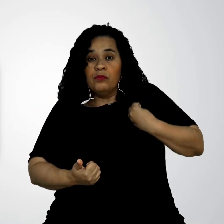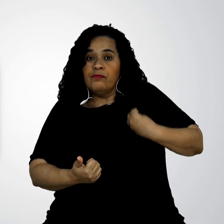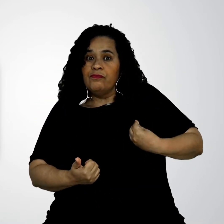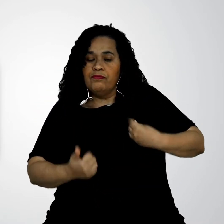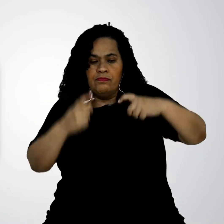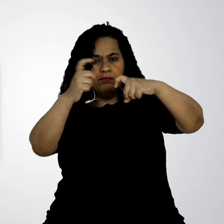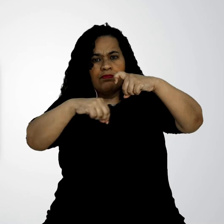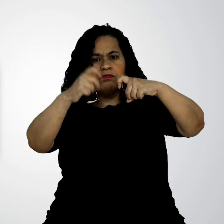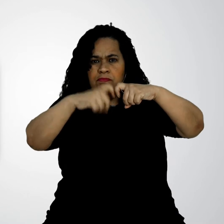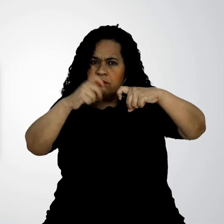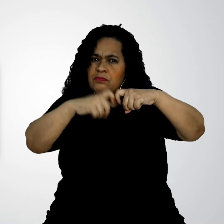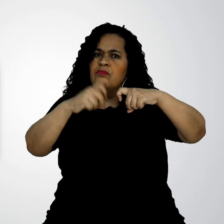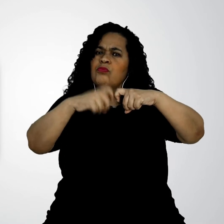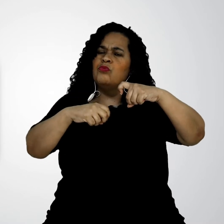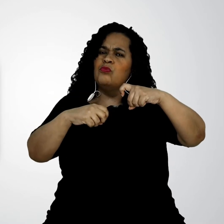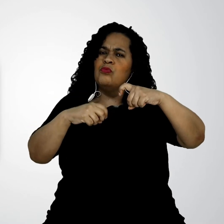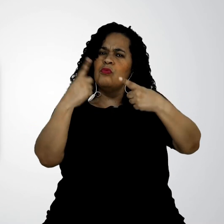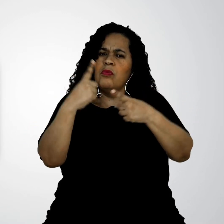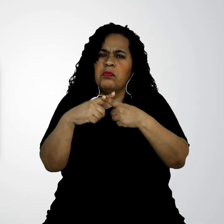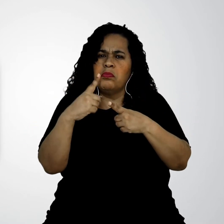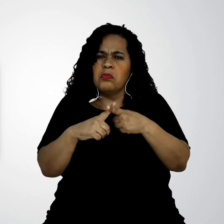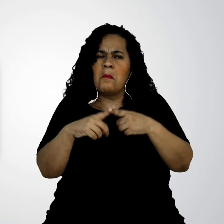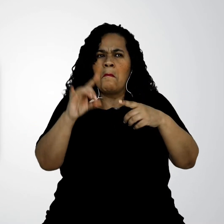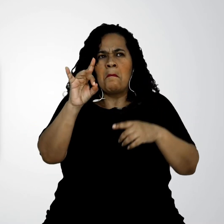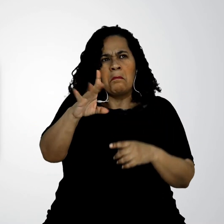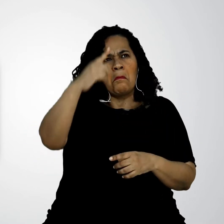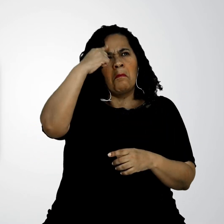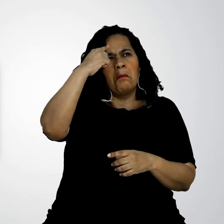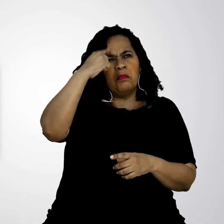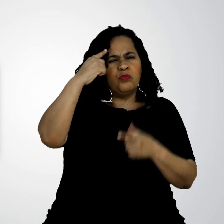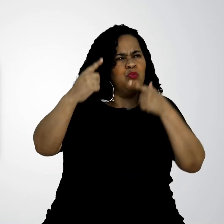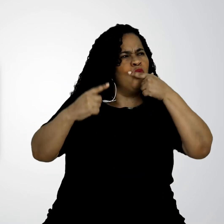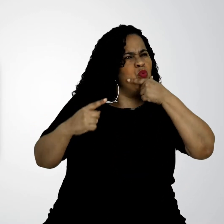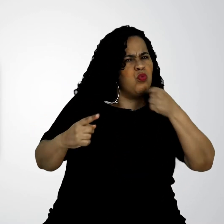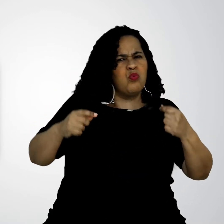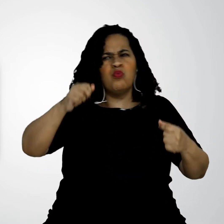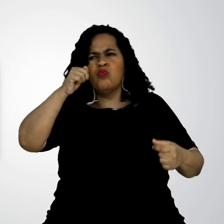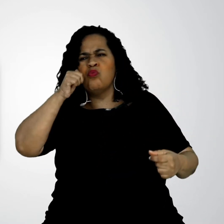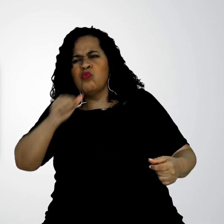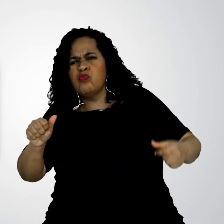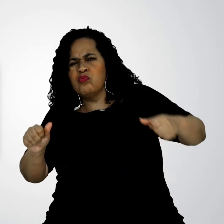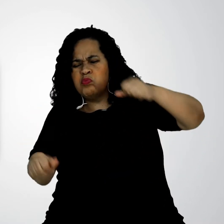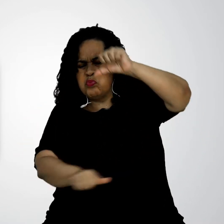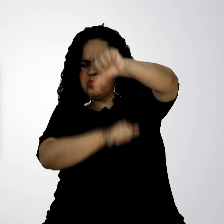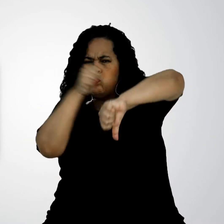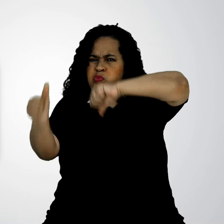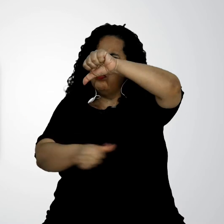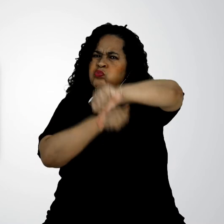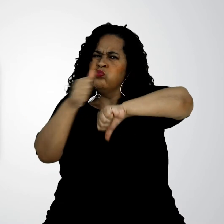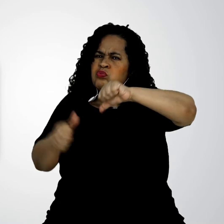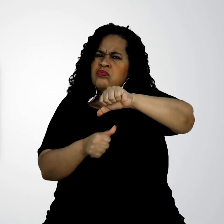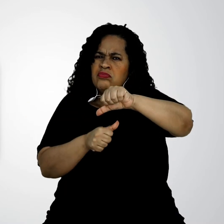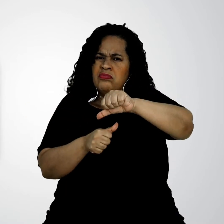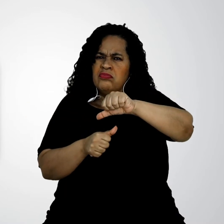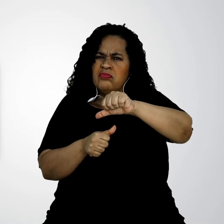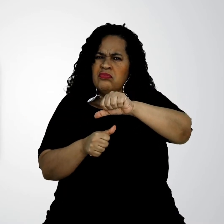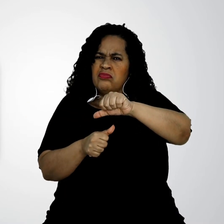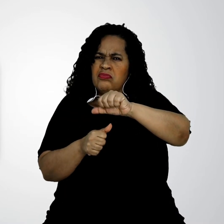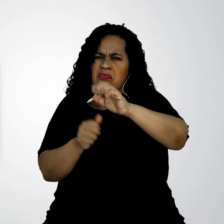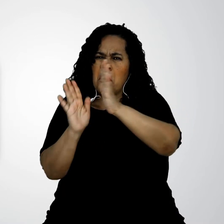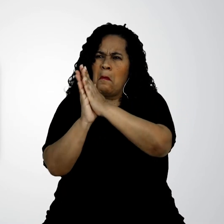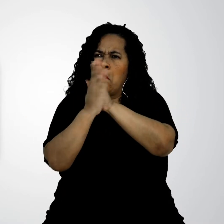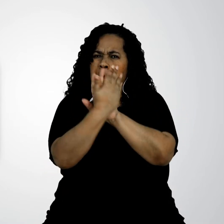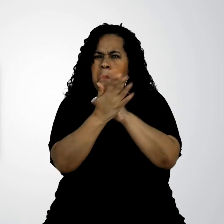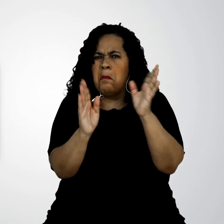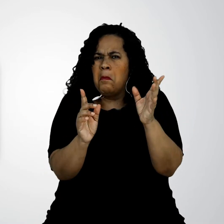vida íntima, né? Porque além dessa indefinição, desse desligamento da condição biológica com a questão